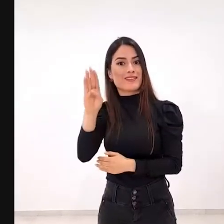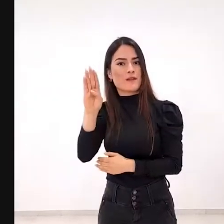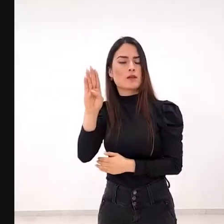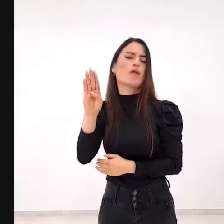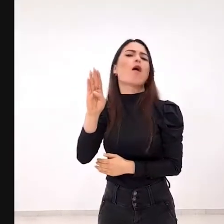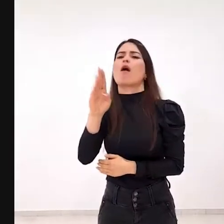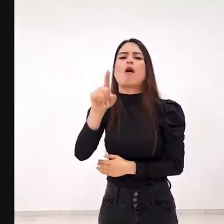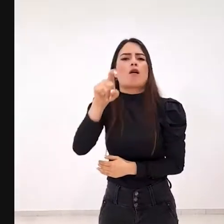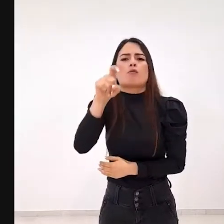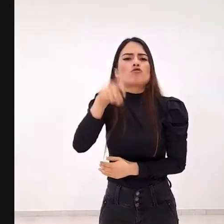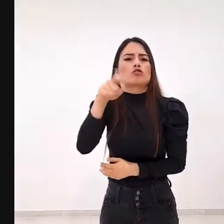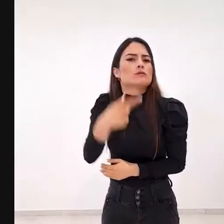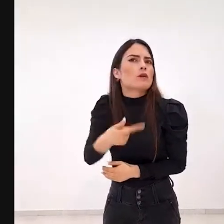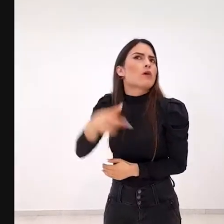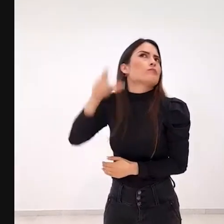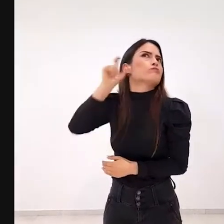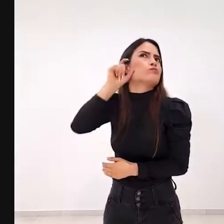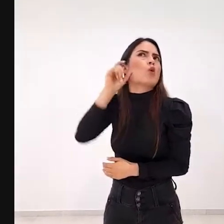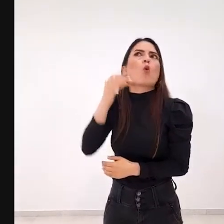y